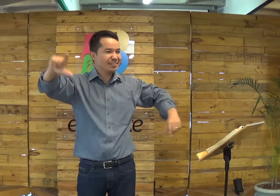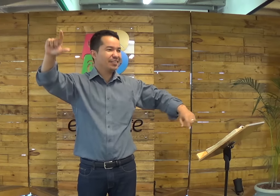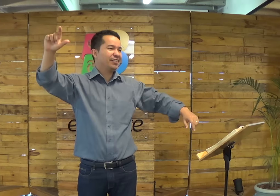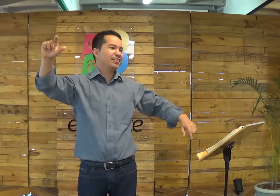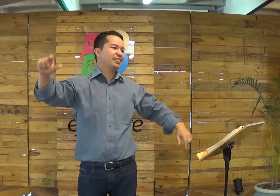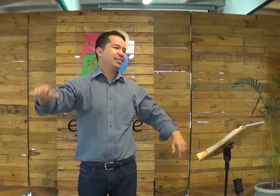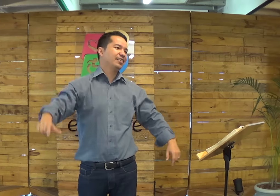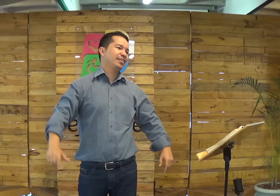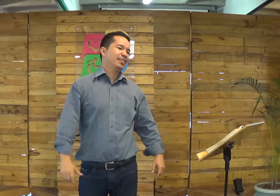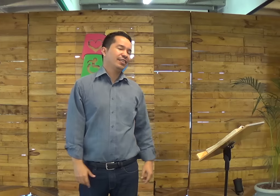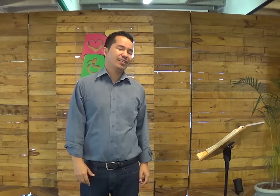de